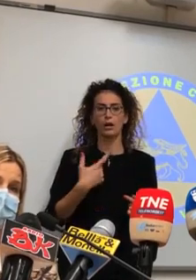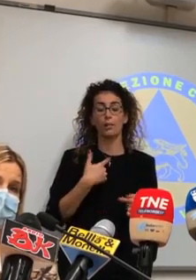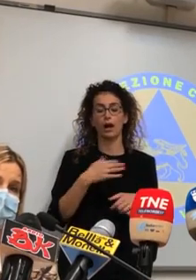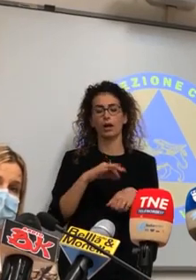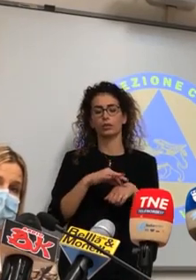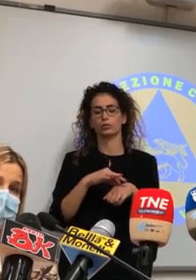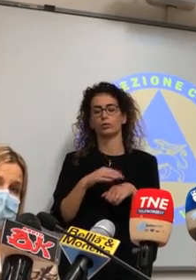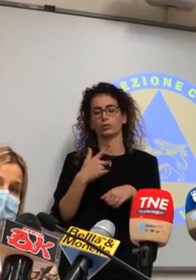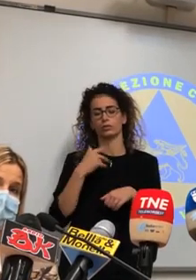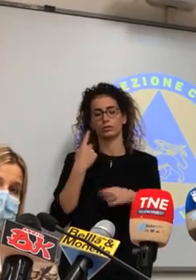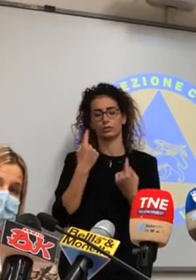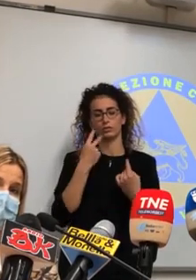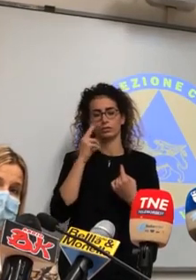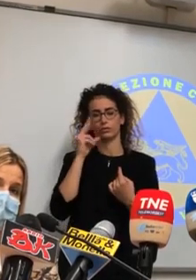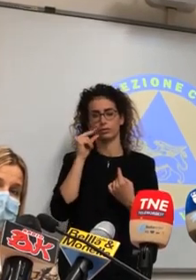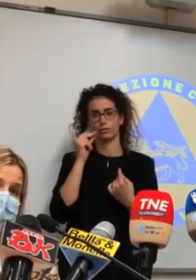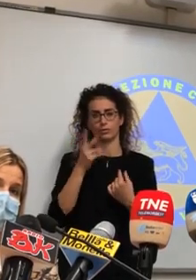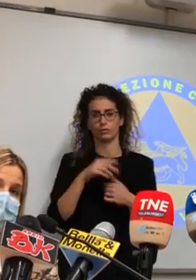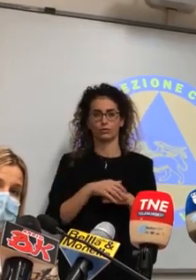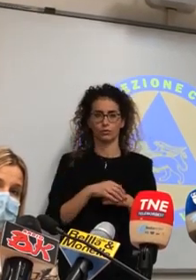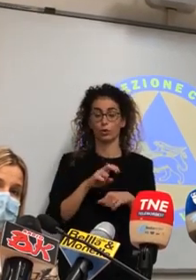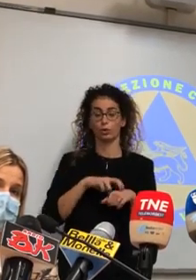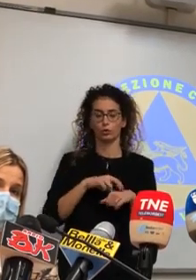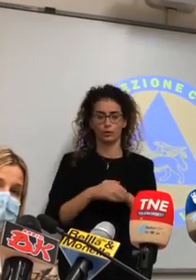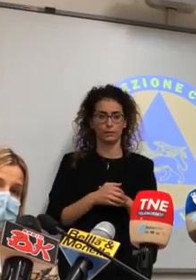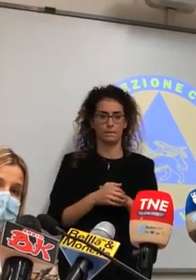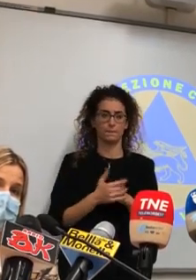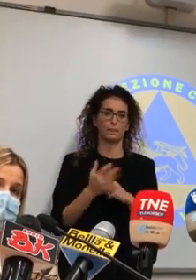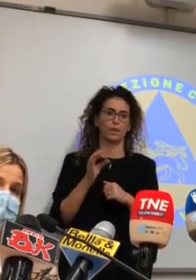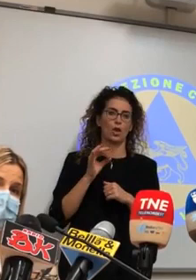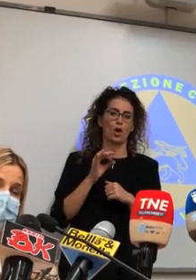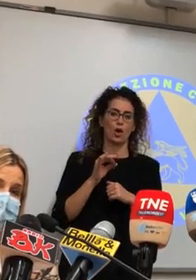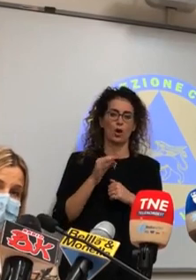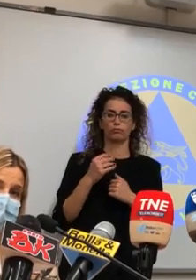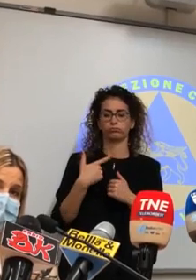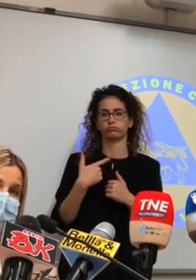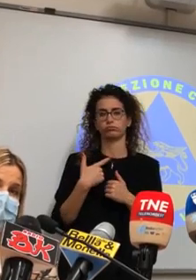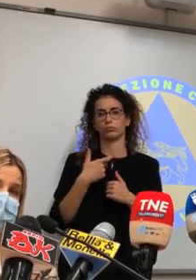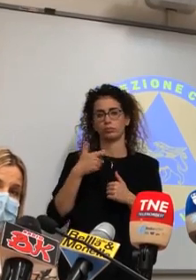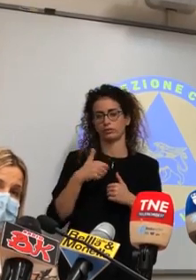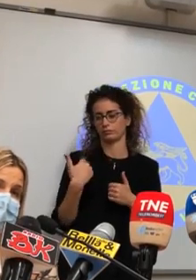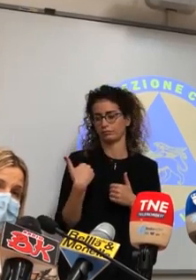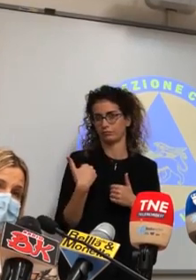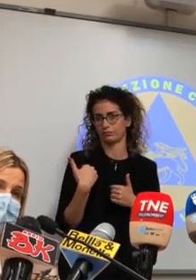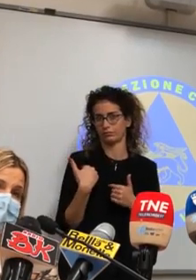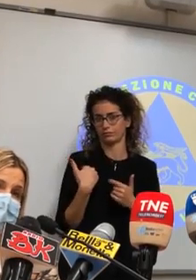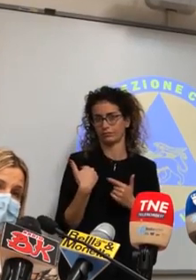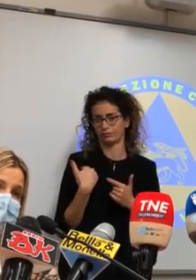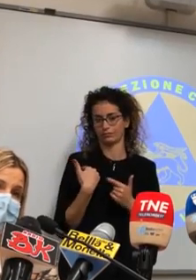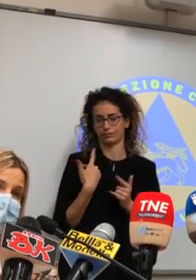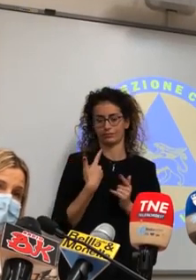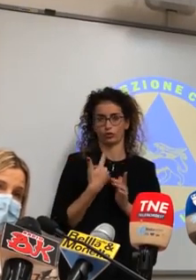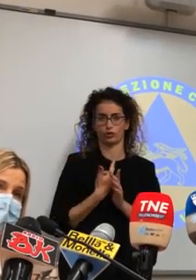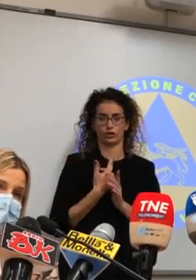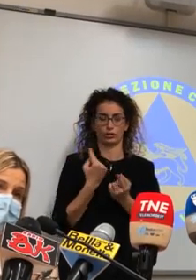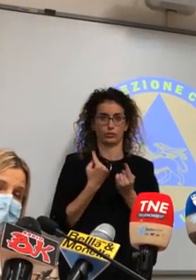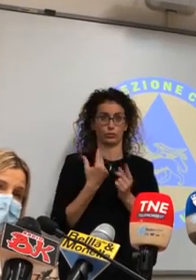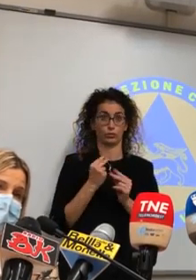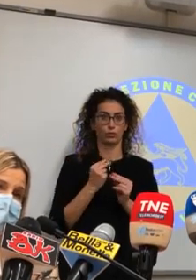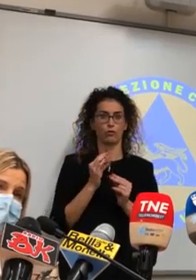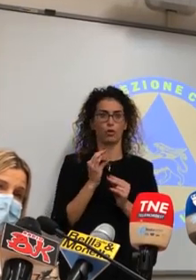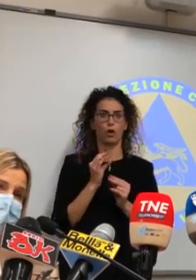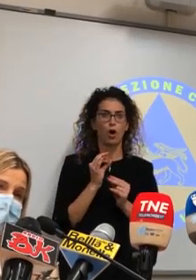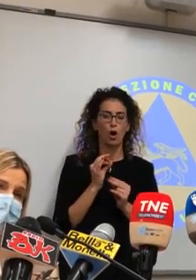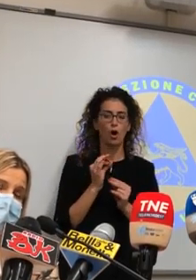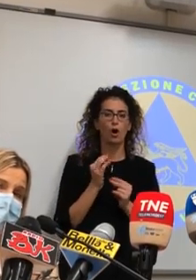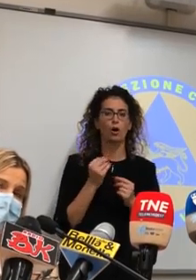sua situazione o per, diciamo, diagnosi fatta recentemente, oppure perché non ha un'estensione